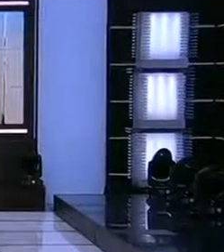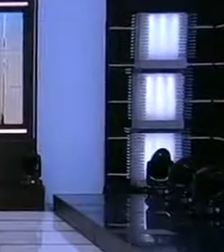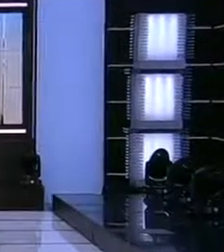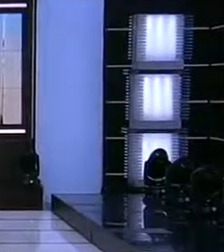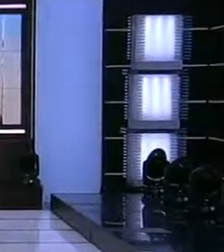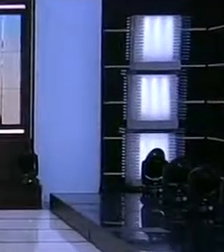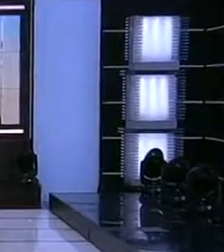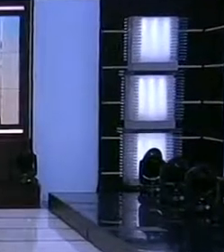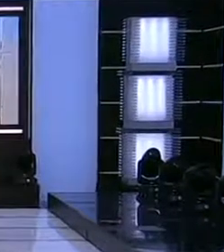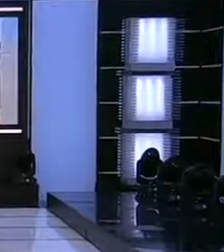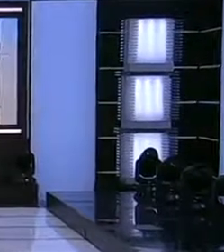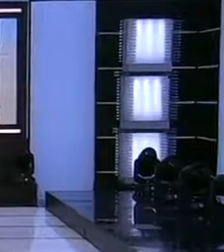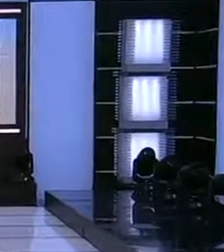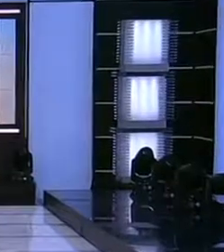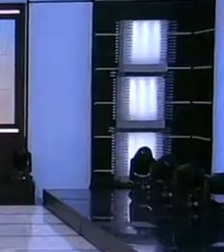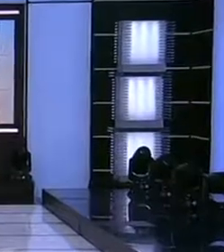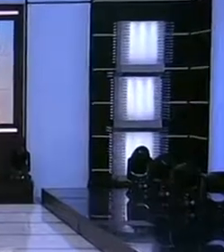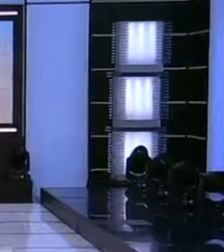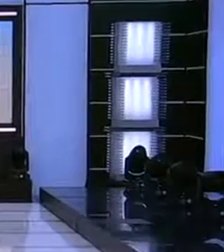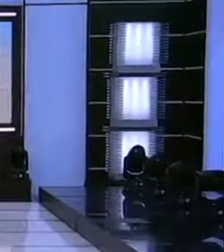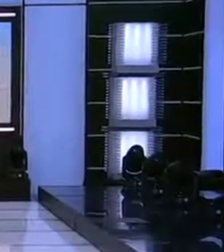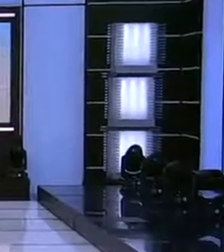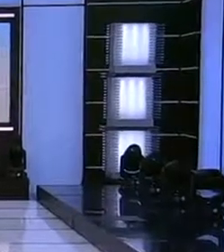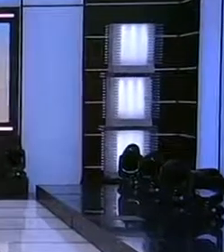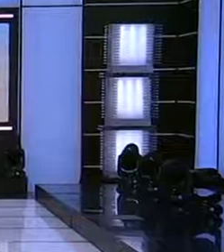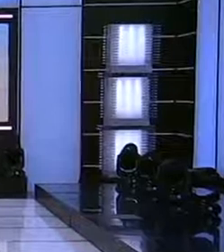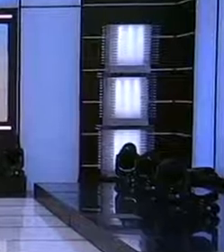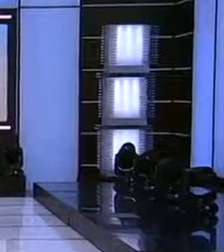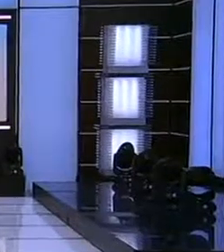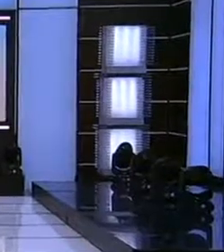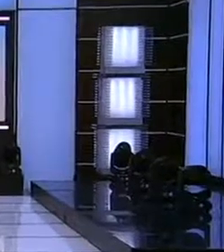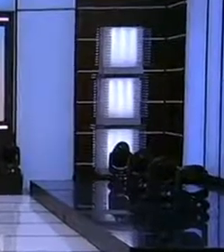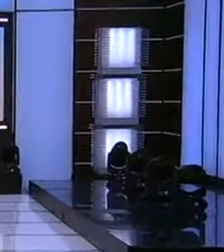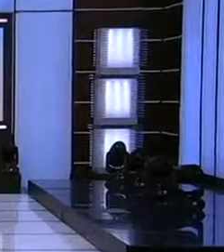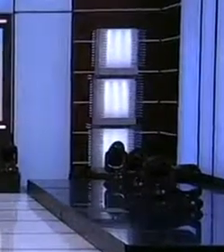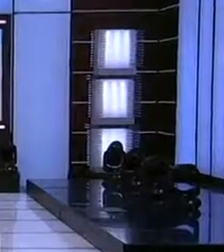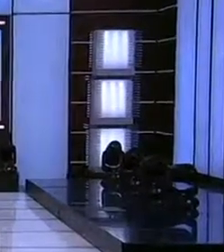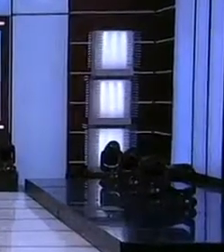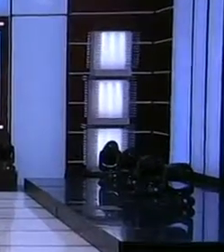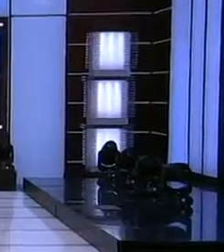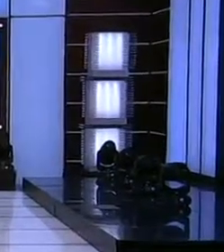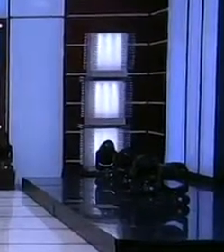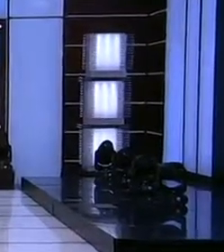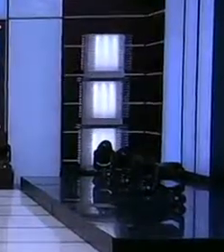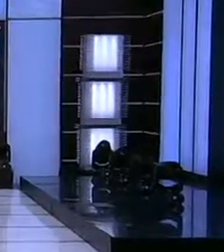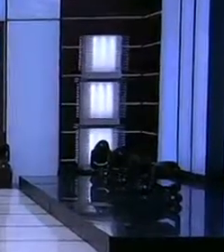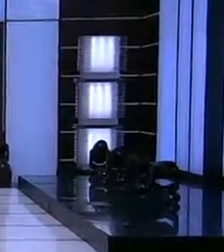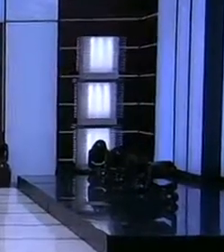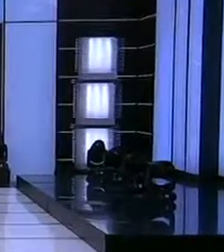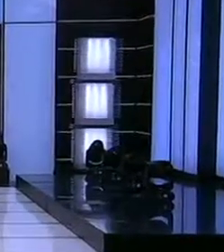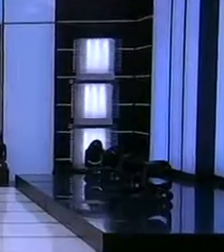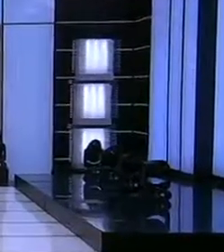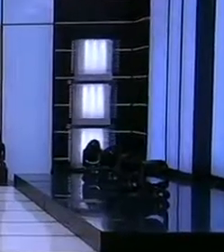До інших новин. 11 680 випадків COVID-19 зафіксовано в Україні минулої доби. 457